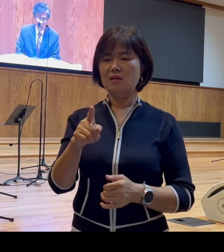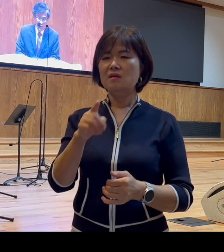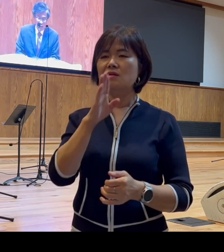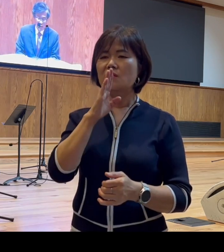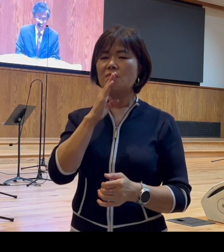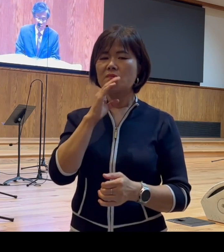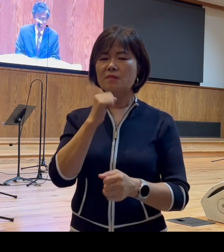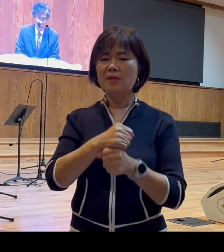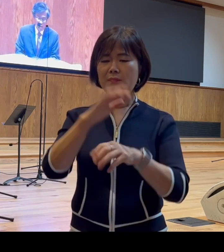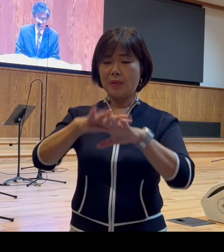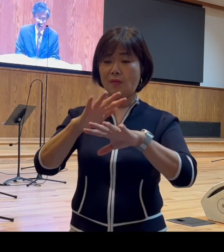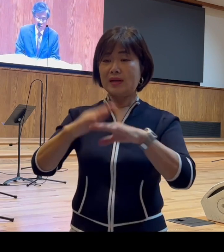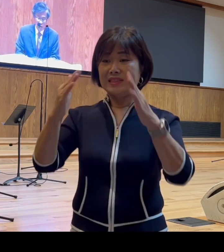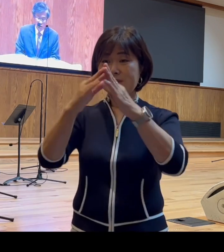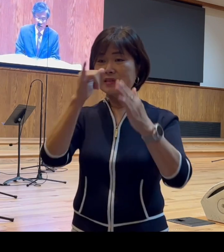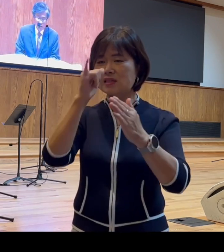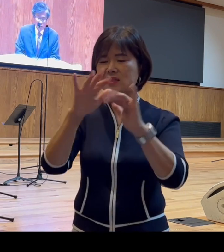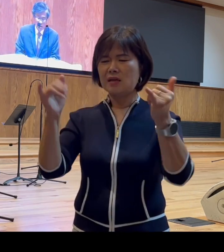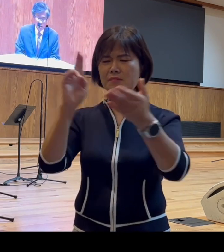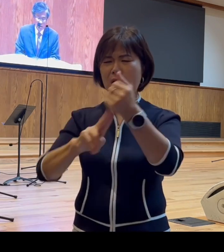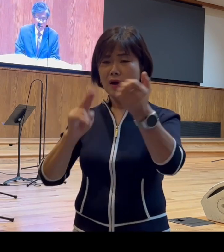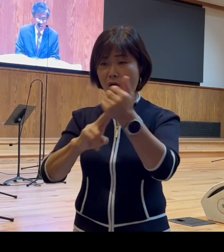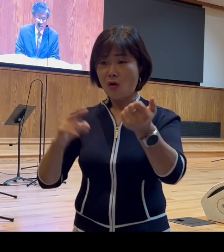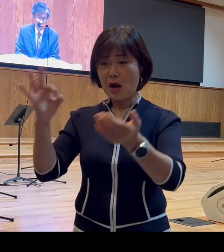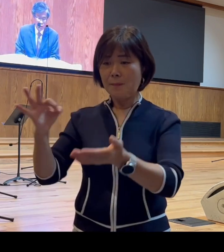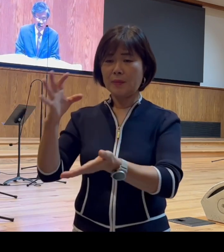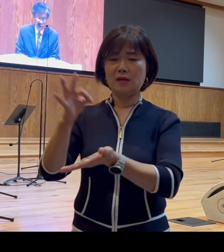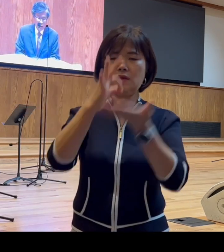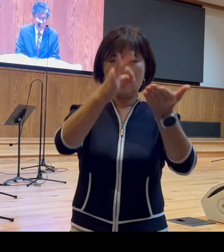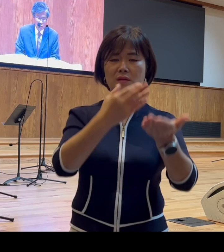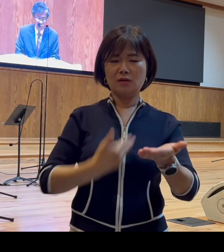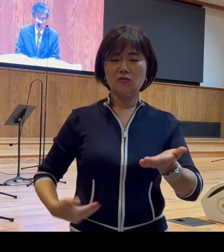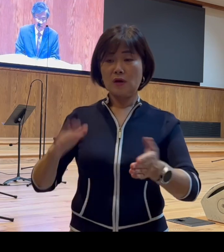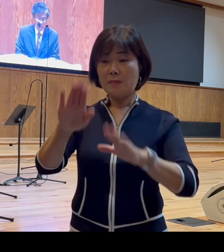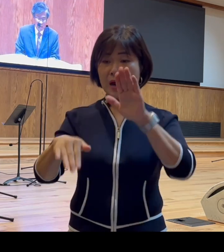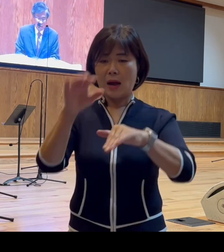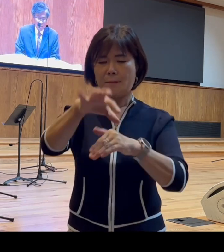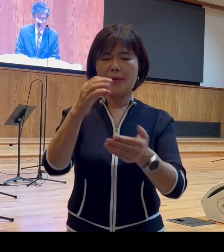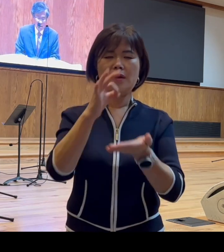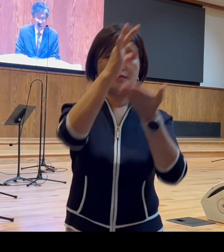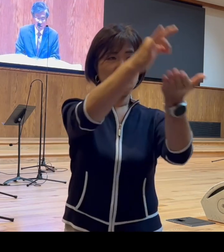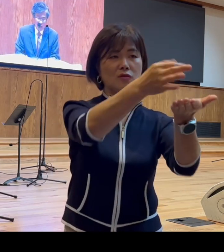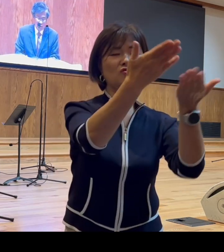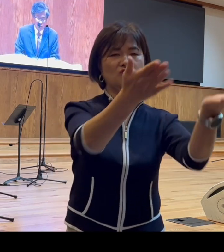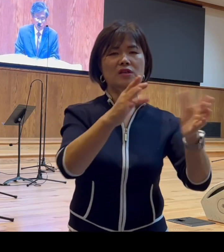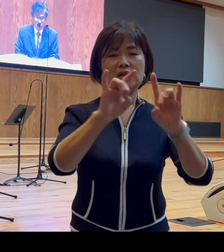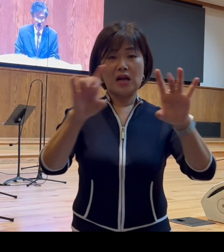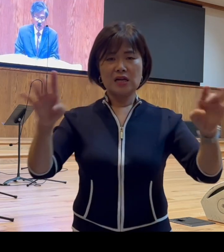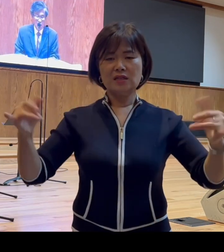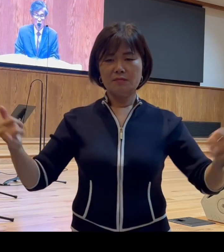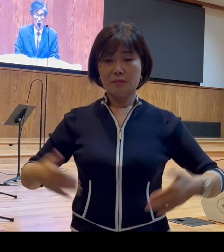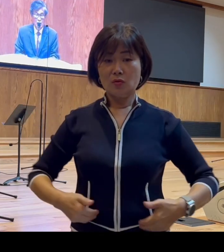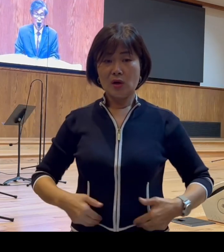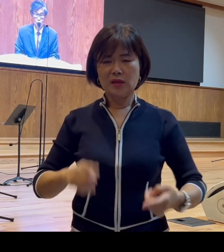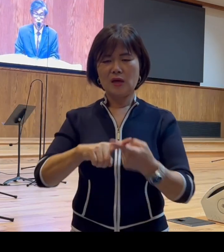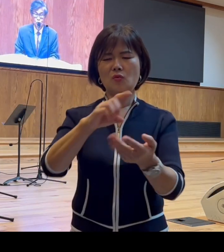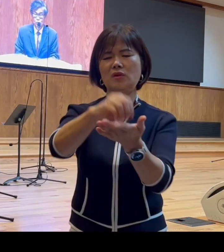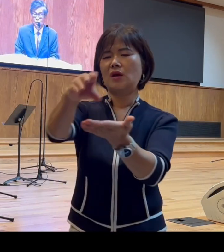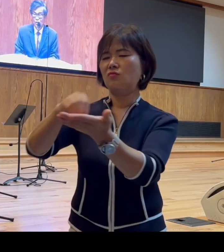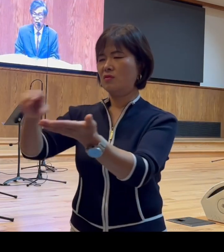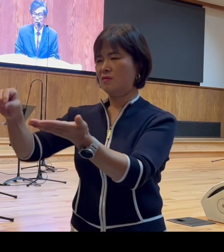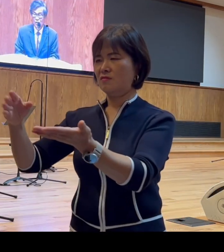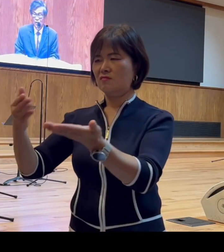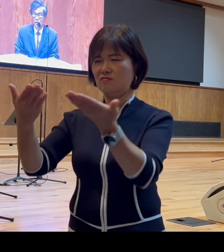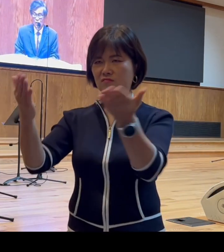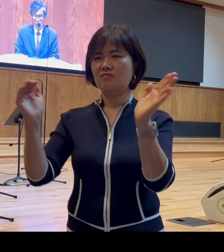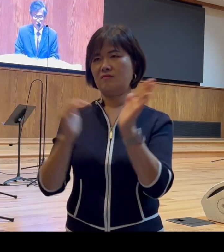이는 밭과 집 있는 자는 팔아 그 판 것의 값을 가져다가 사도들의 발 앞에 두매 그들이 각 사람의 필요를 따라 나누어